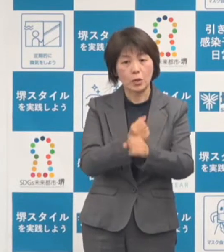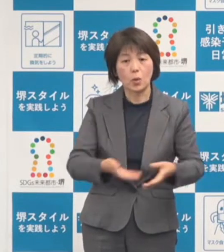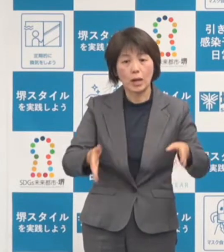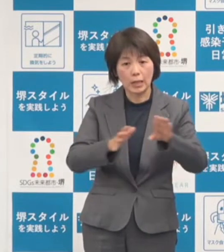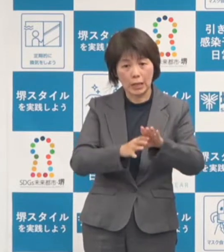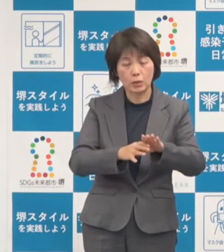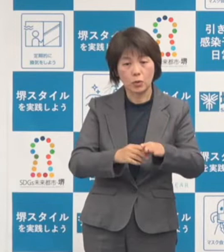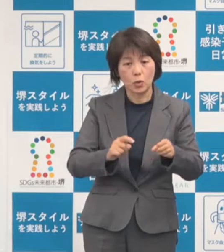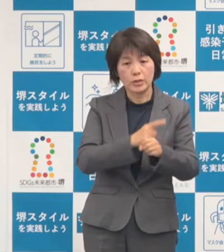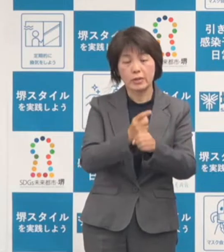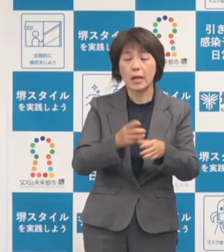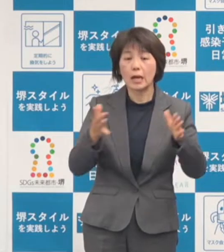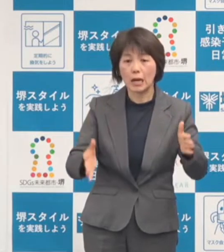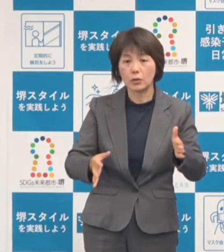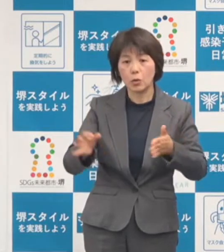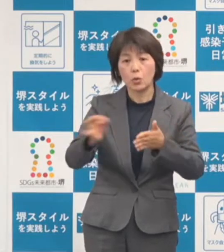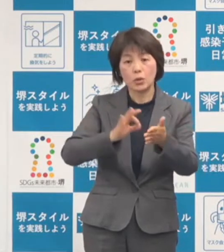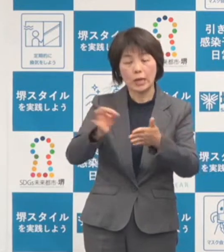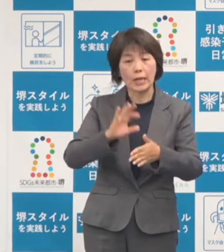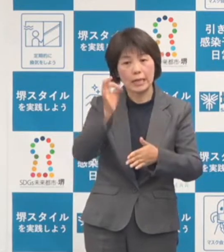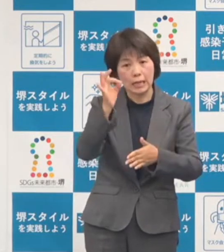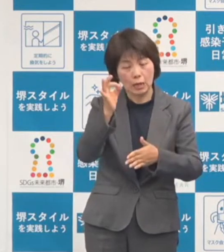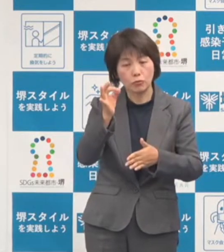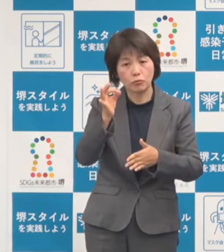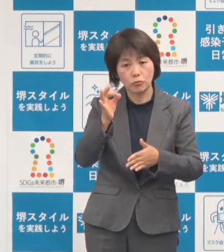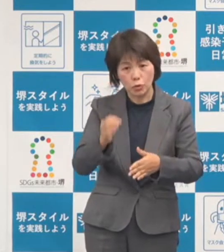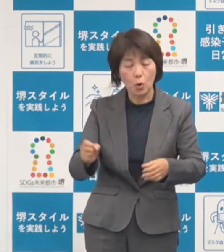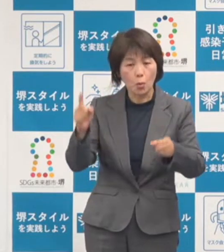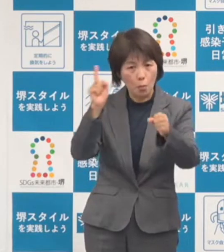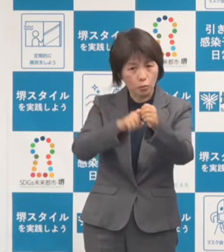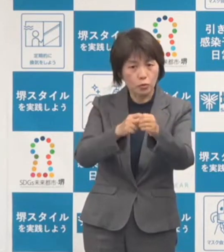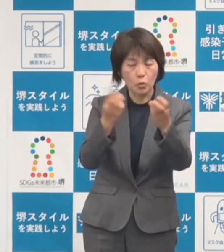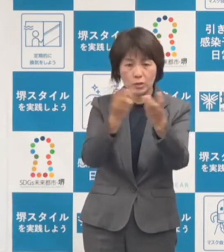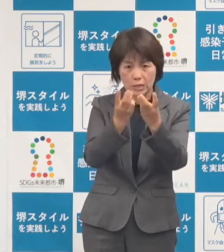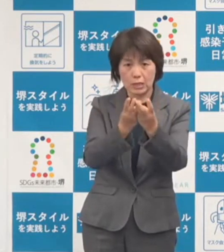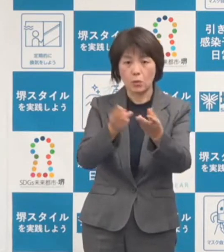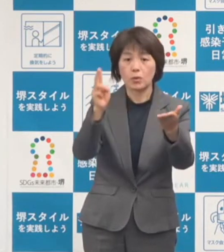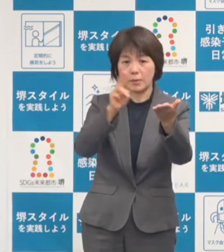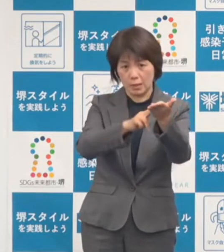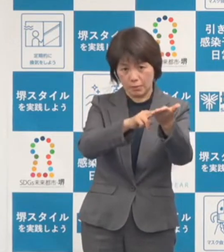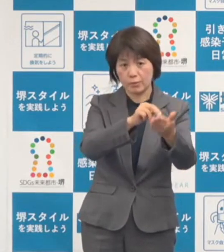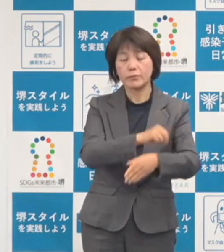金額を目標値を設定をしております。